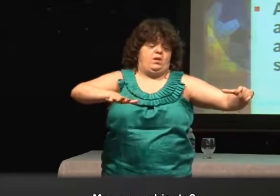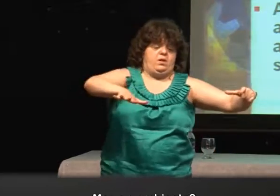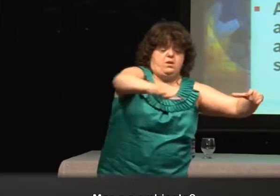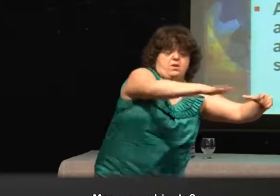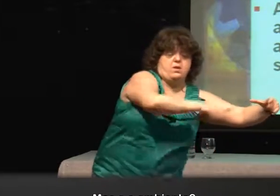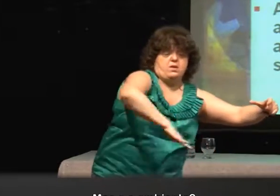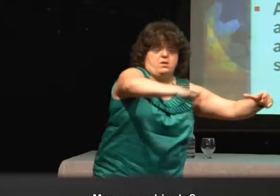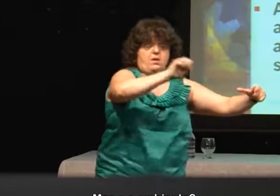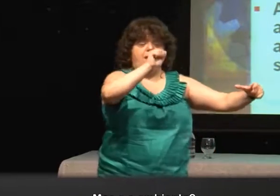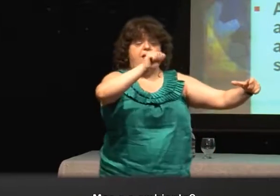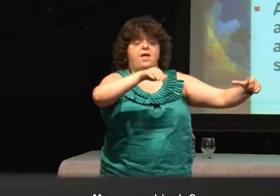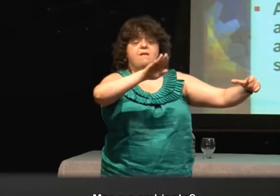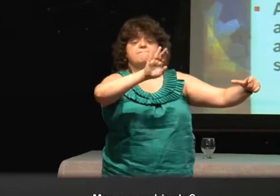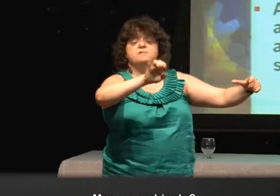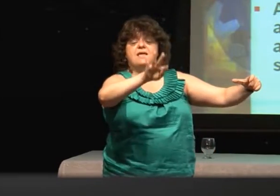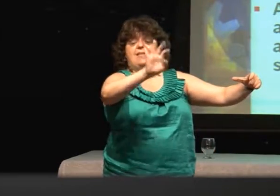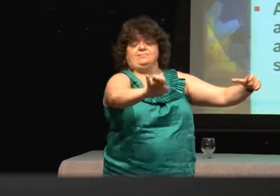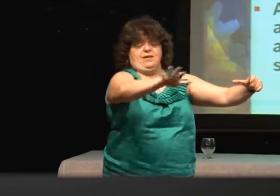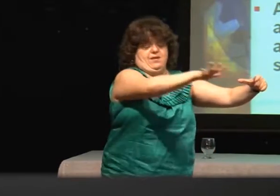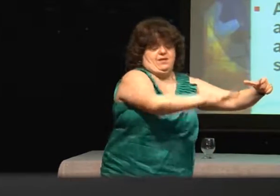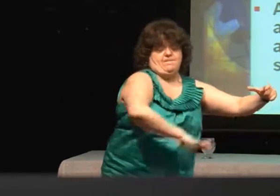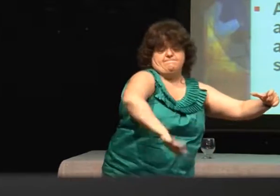Mas e o ambiente?